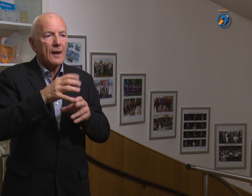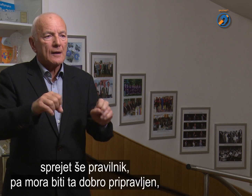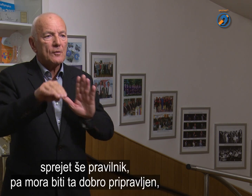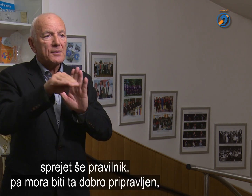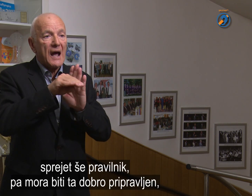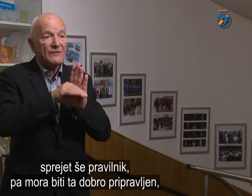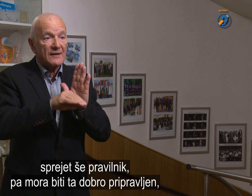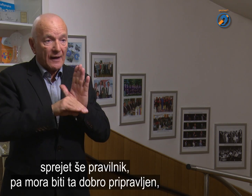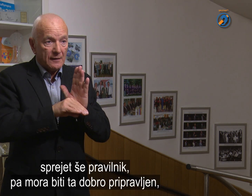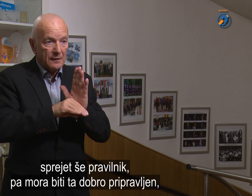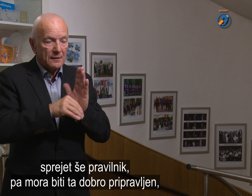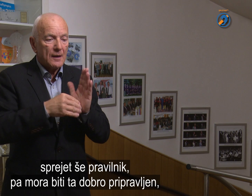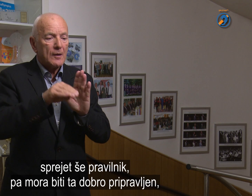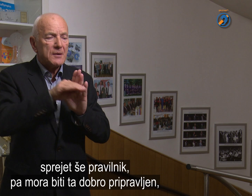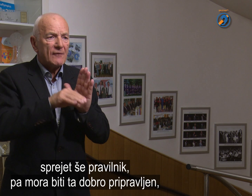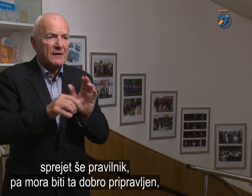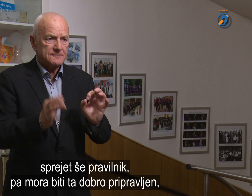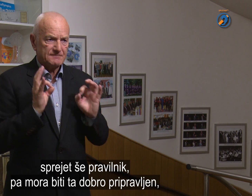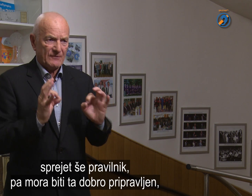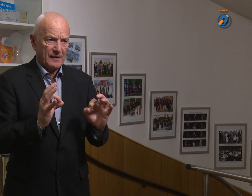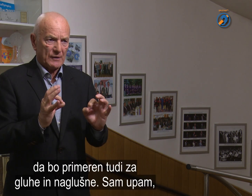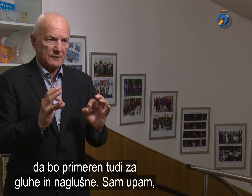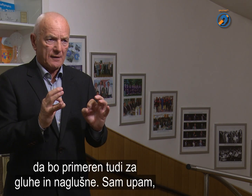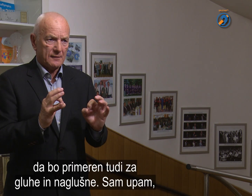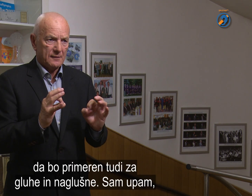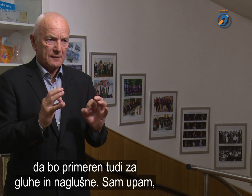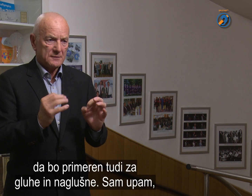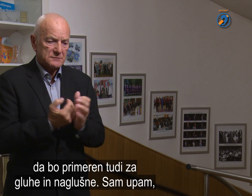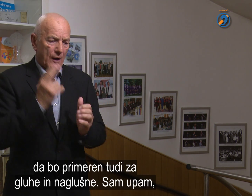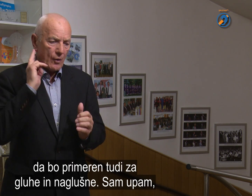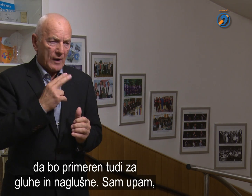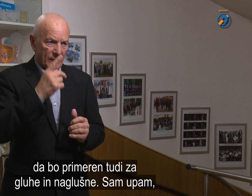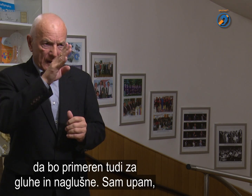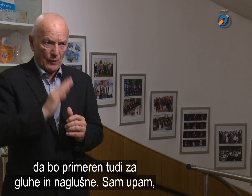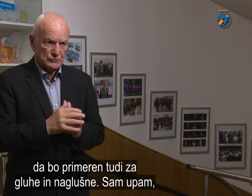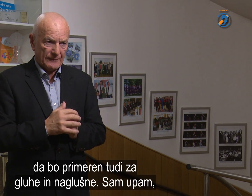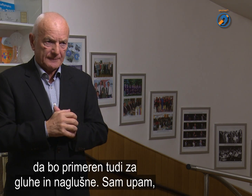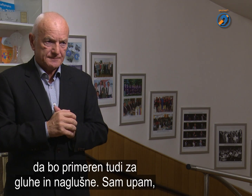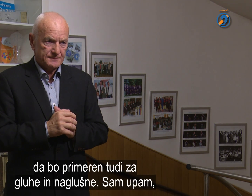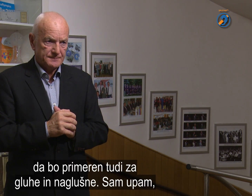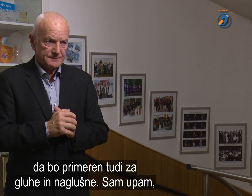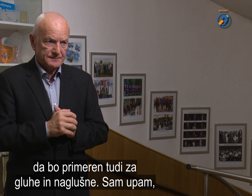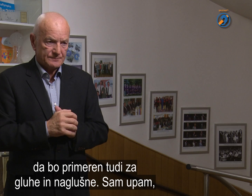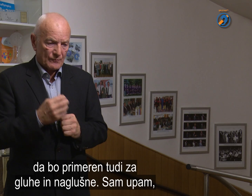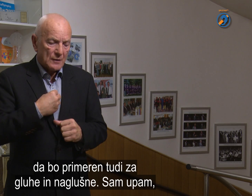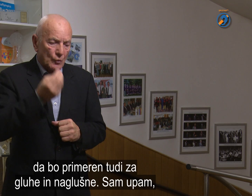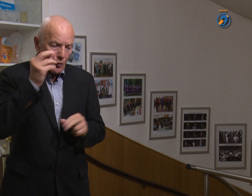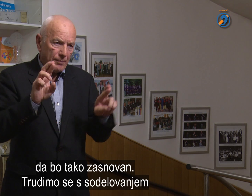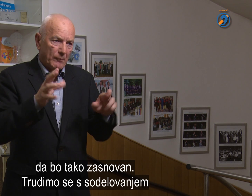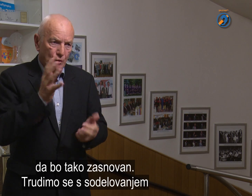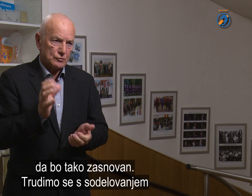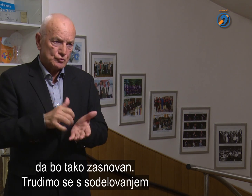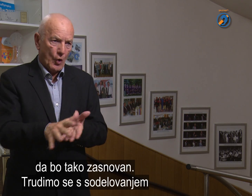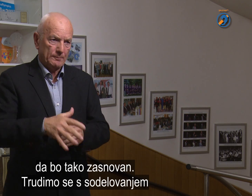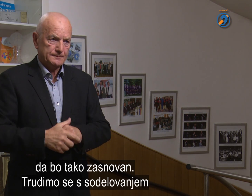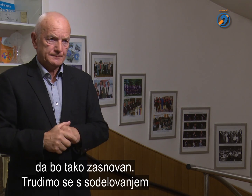In drugo leto, ko bo sprejet tudi pravilnik, mislim, da je zelo pomembno, da se ta pravilnik dobro pripravi, da bo primeren tudi za gluhe